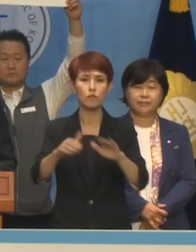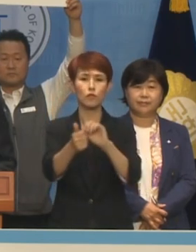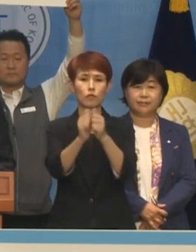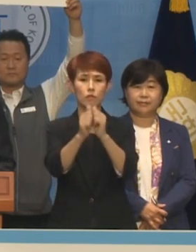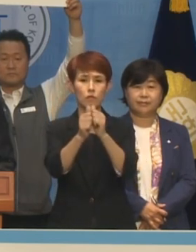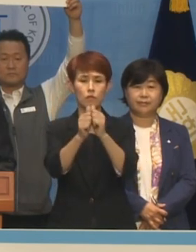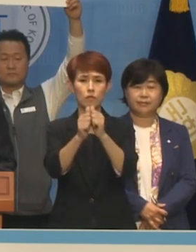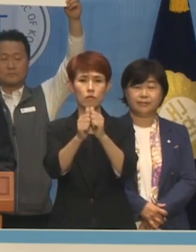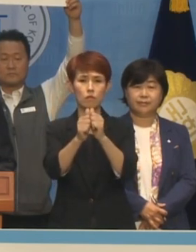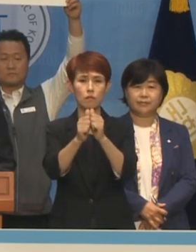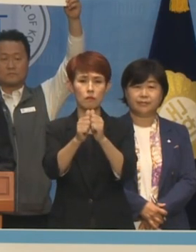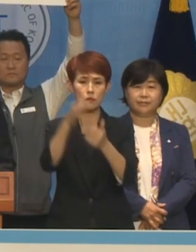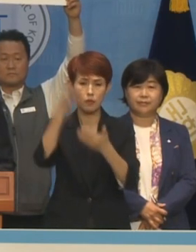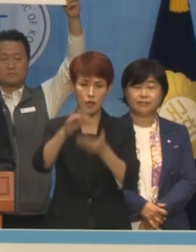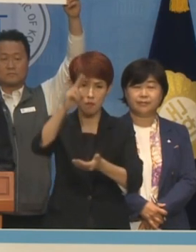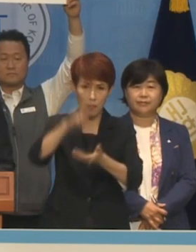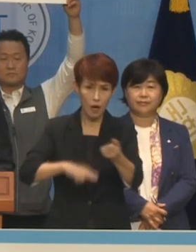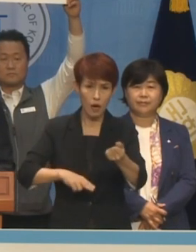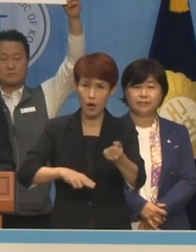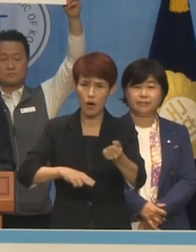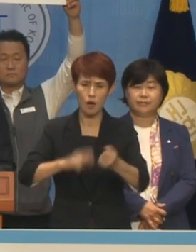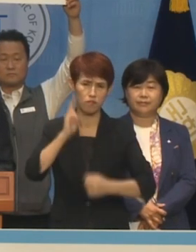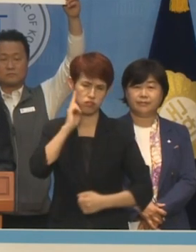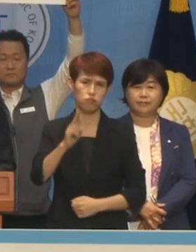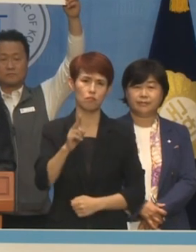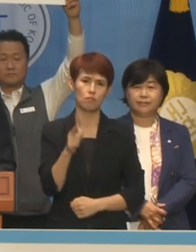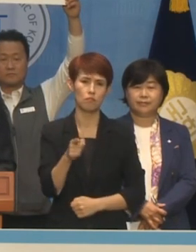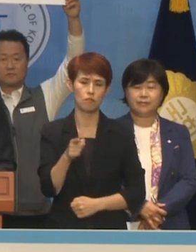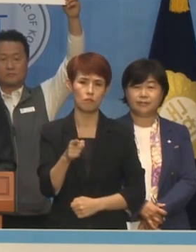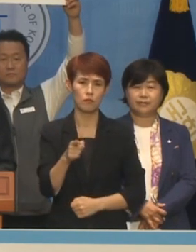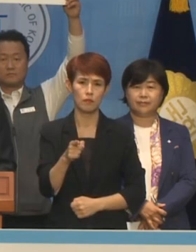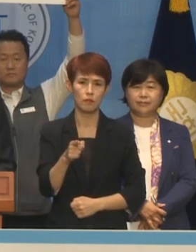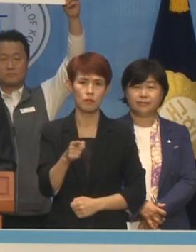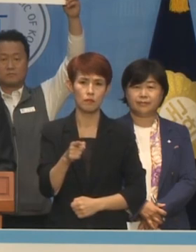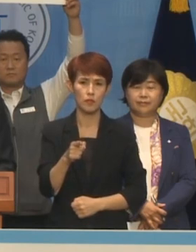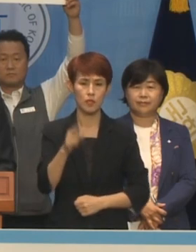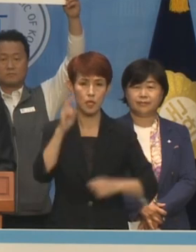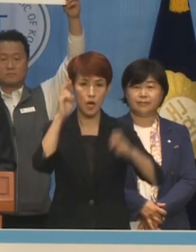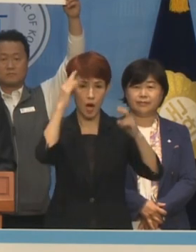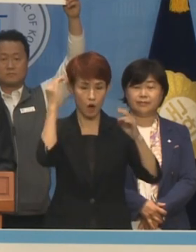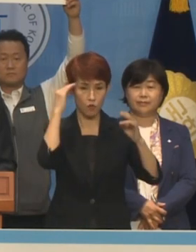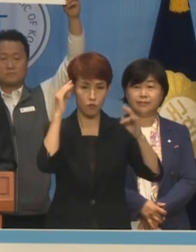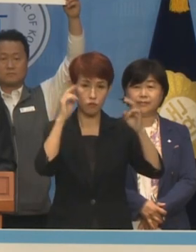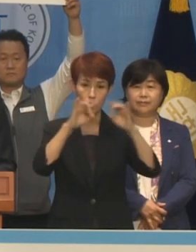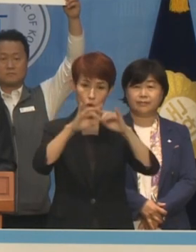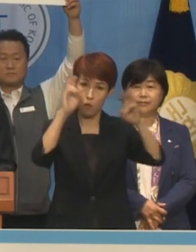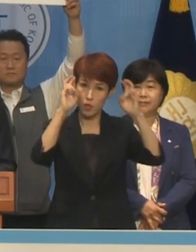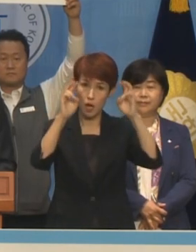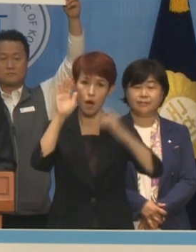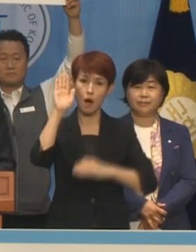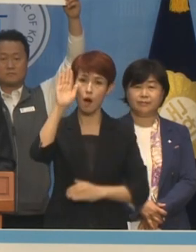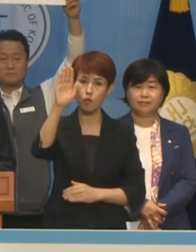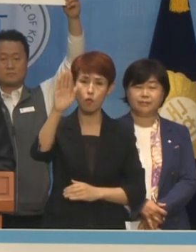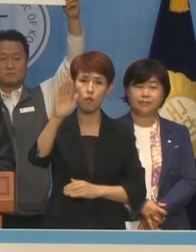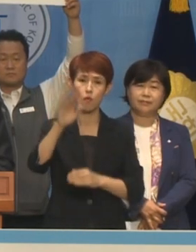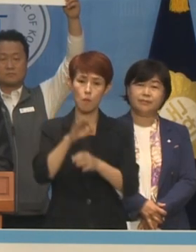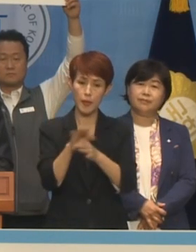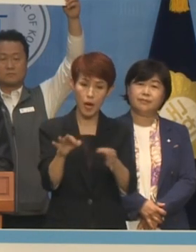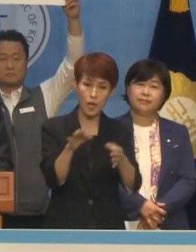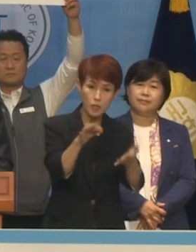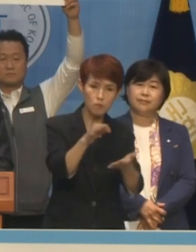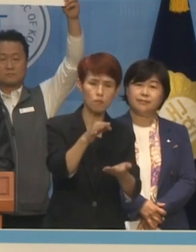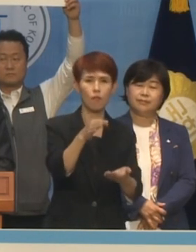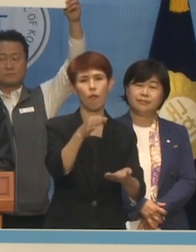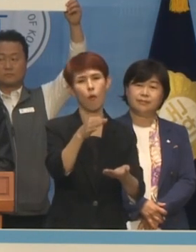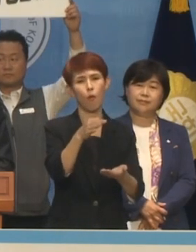매각 목표가는 지나치게 낮게 평가되어 있으며 모회사인 한전이 향후 받게 될 배당금의